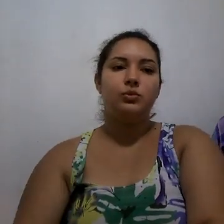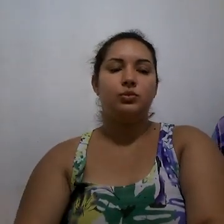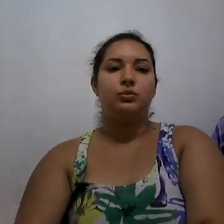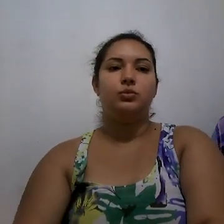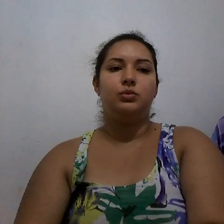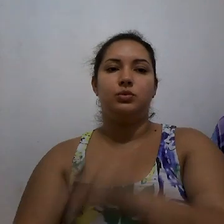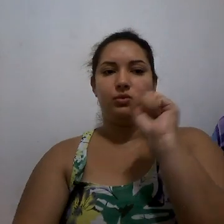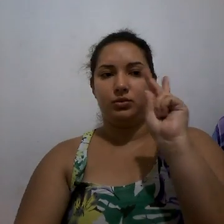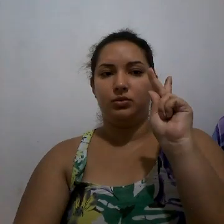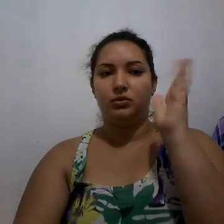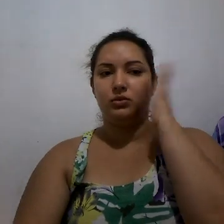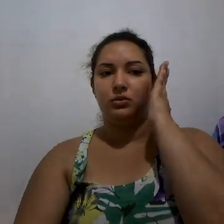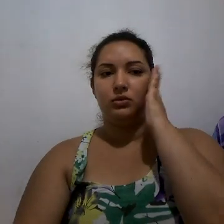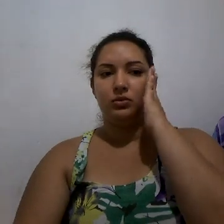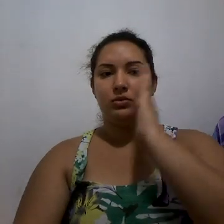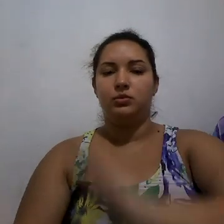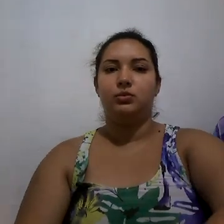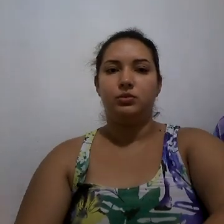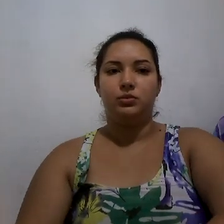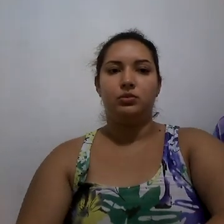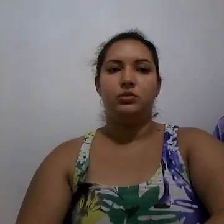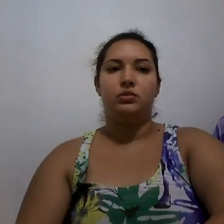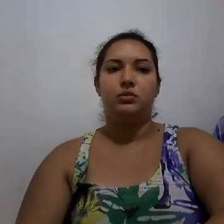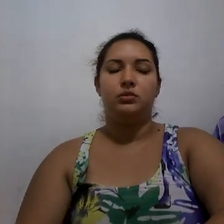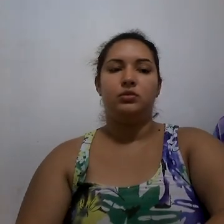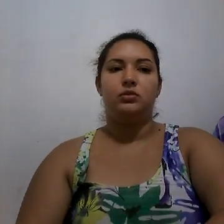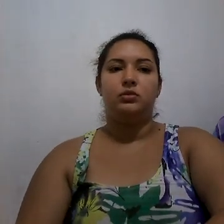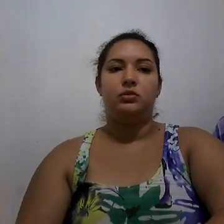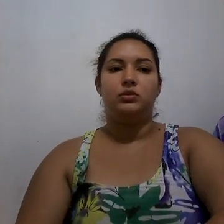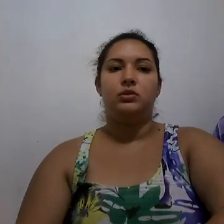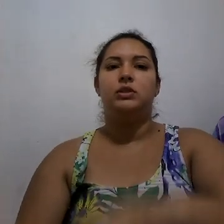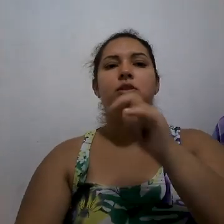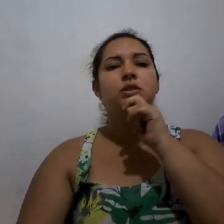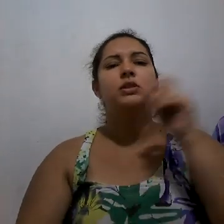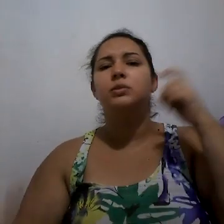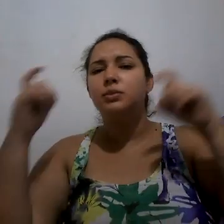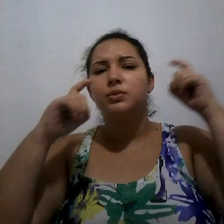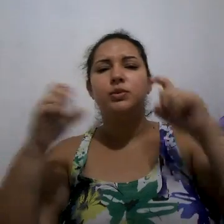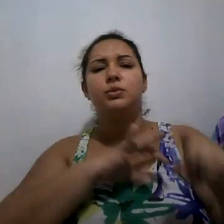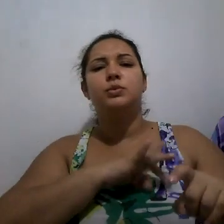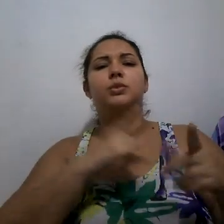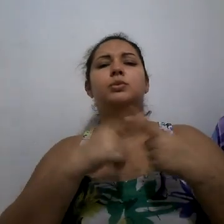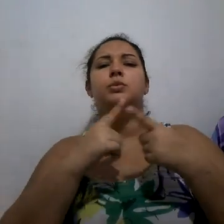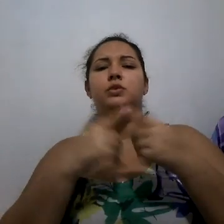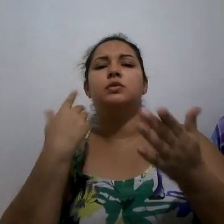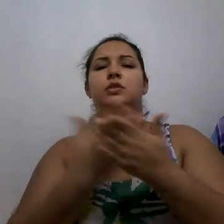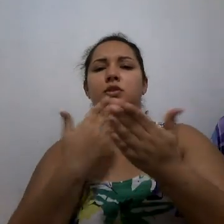Entendidos? Mas como eu falei, gente, sem preocupação, medo, vamos ter a aula só de algarismos significativos, não